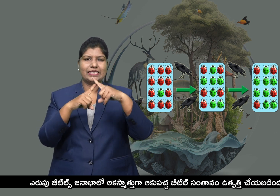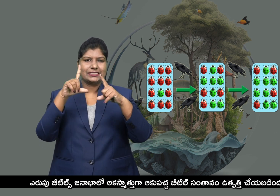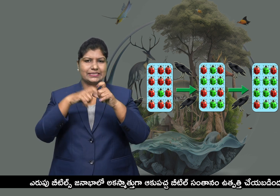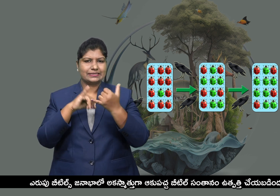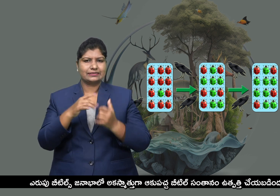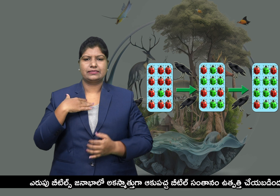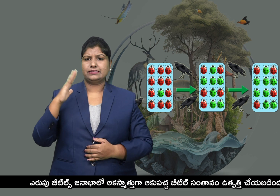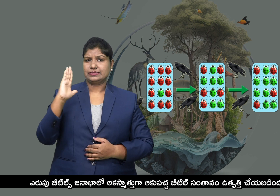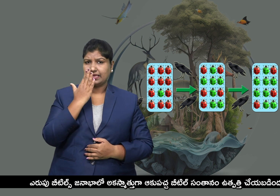గుర్తుంచుకోండి.